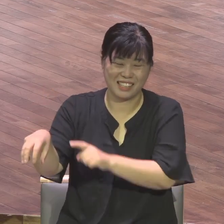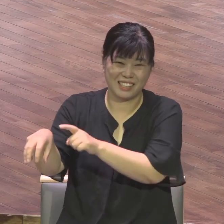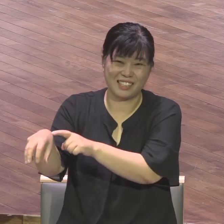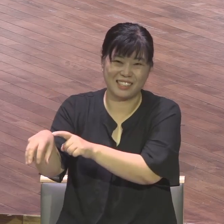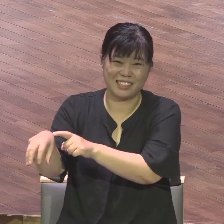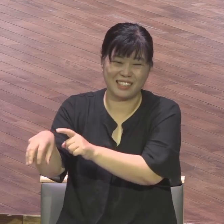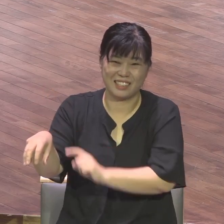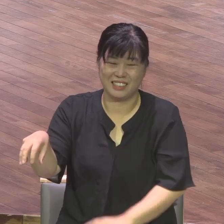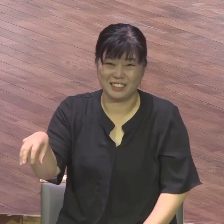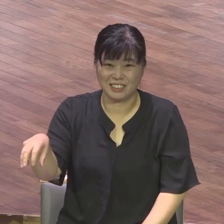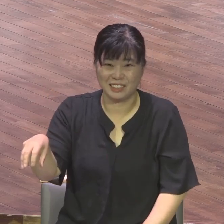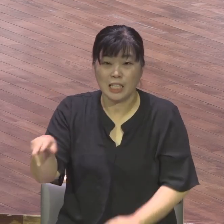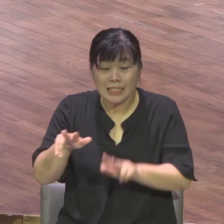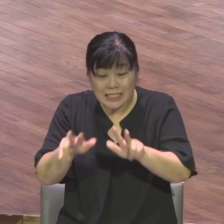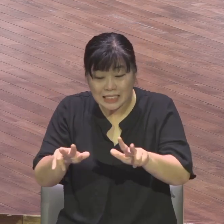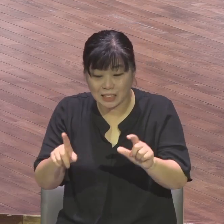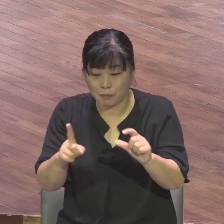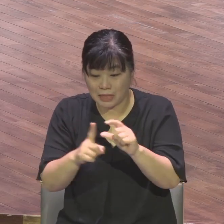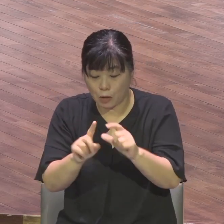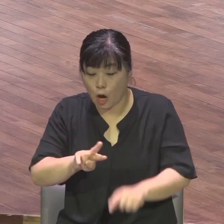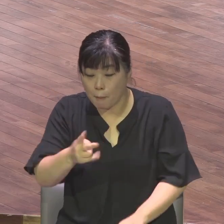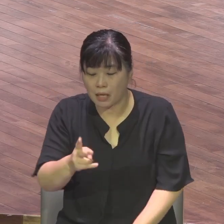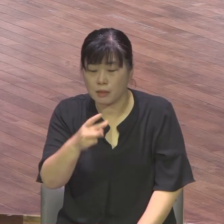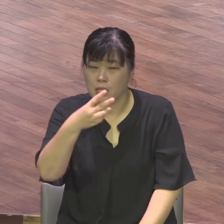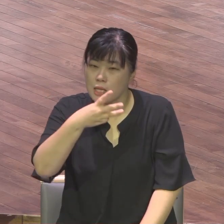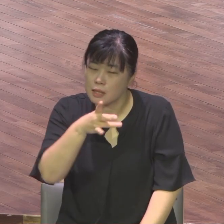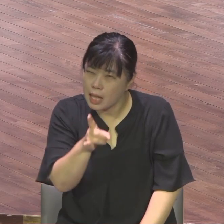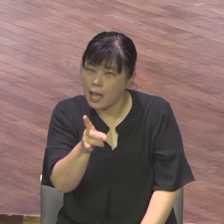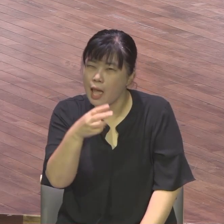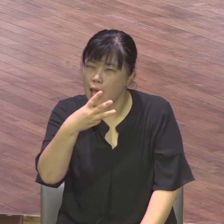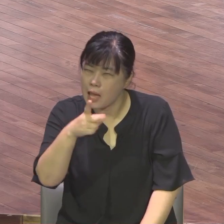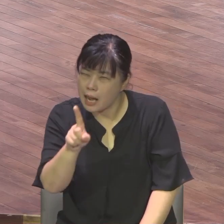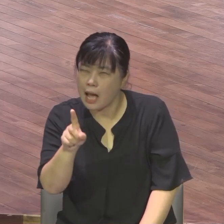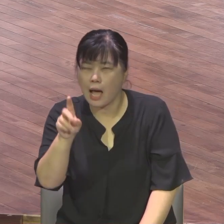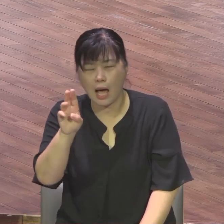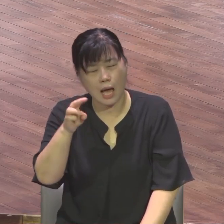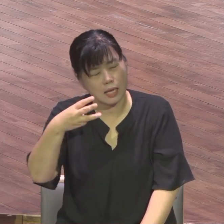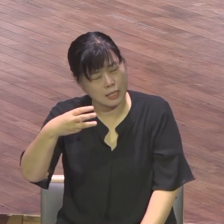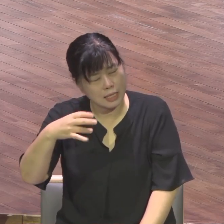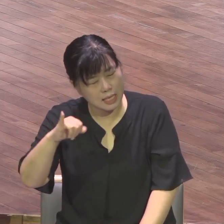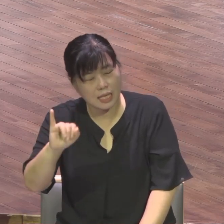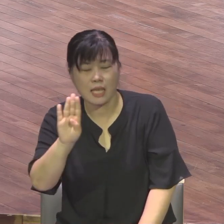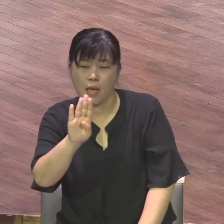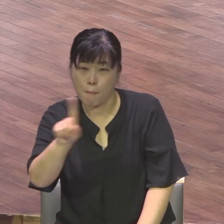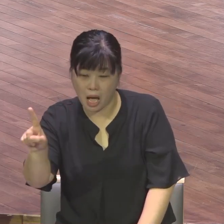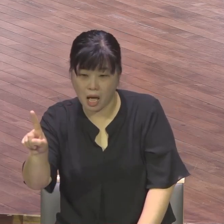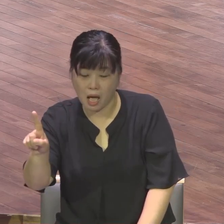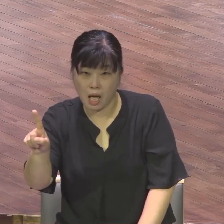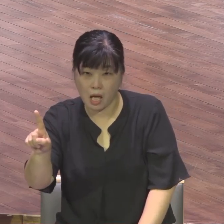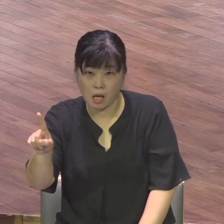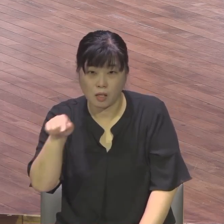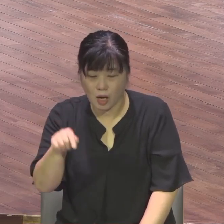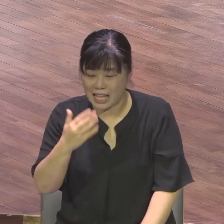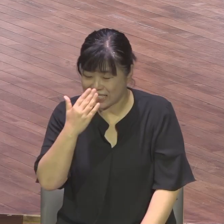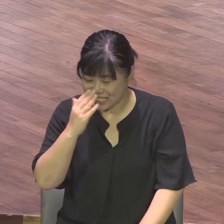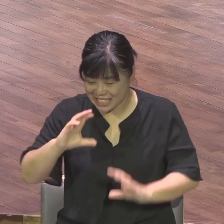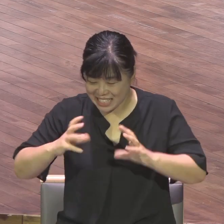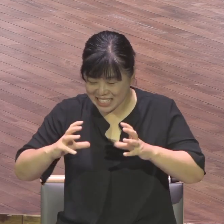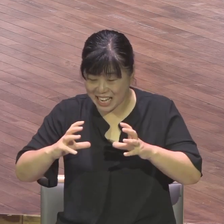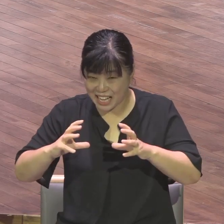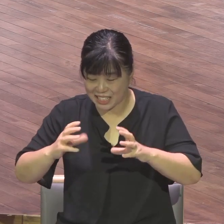있어요. 테라비브가 어디냐? 현재 행정상, 국제법상 이스라엘